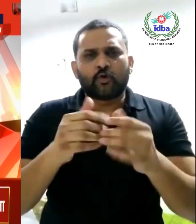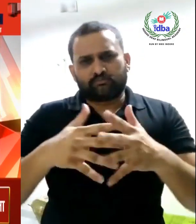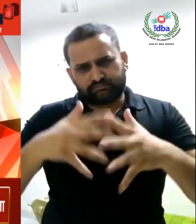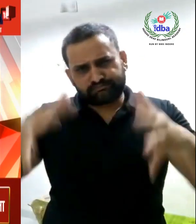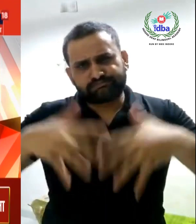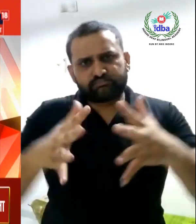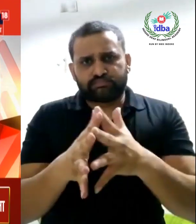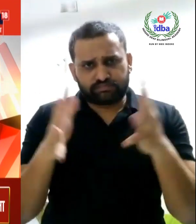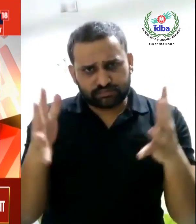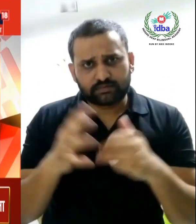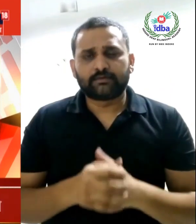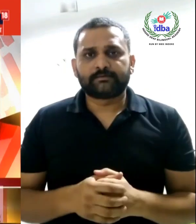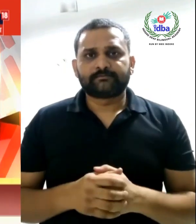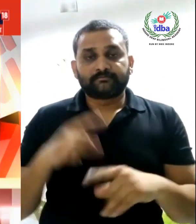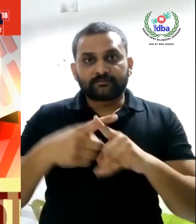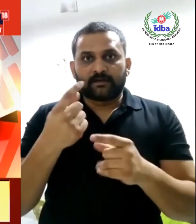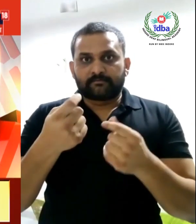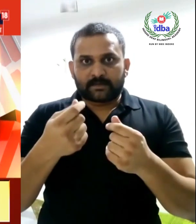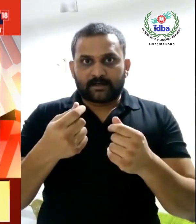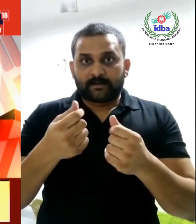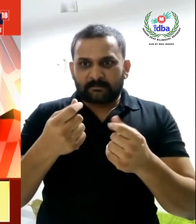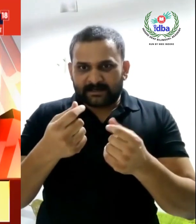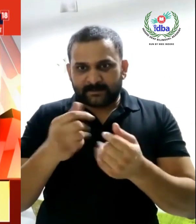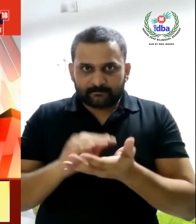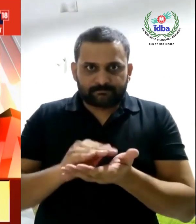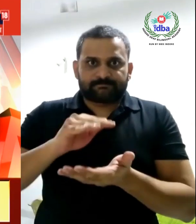बढ़ाएंगे और आर्थिक रूप से मध्य प्रदेश को